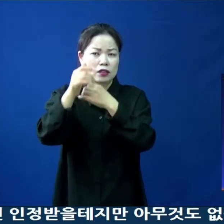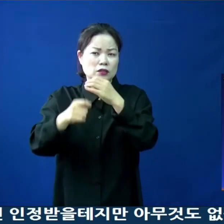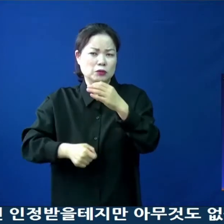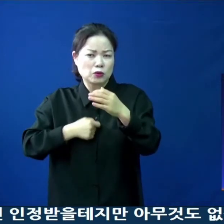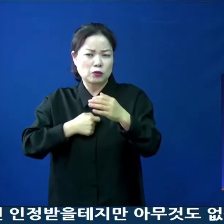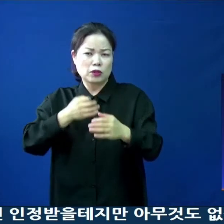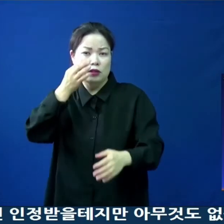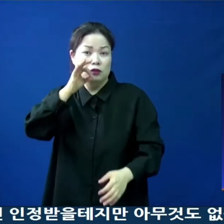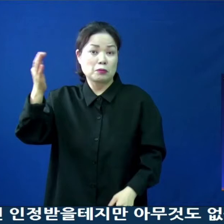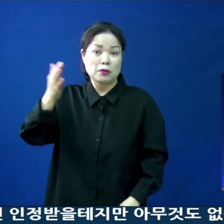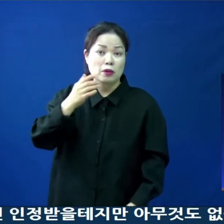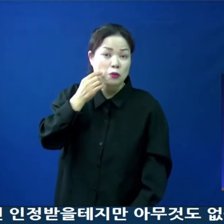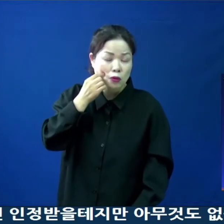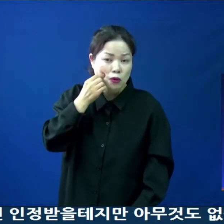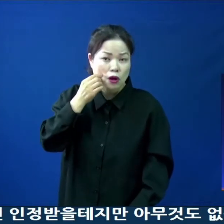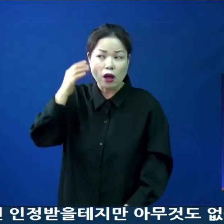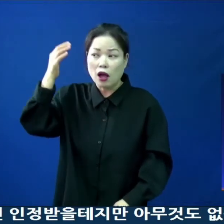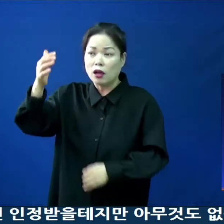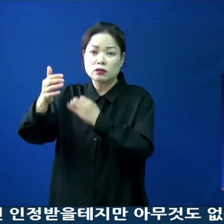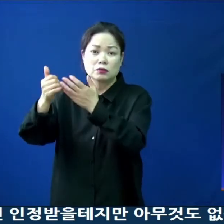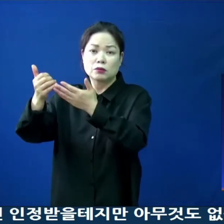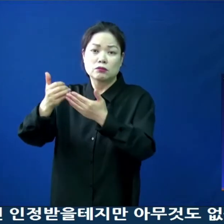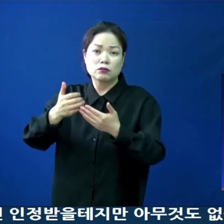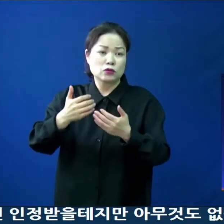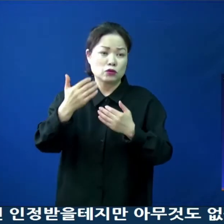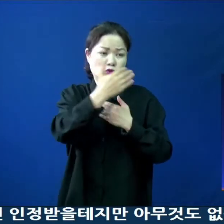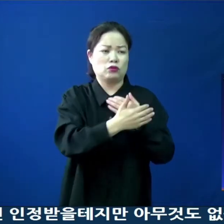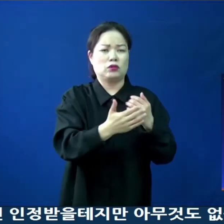것이죠. 하나님 앞에서 무언가 얻을 게 없는 거예요.